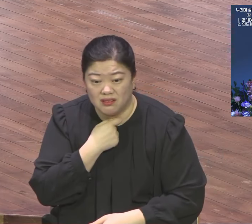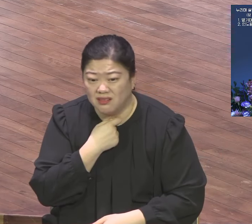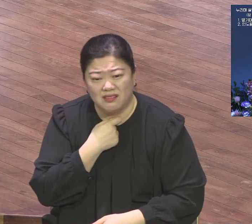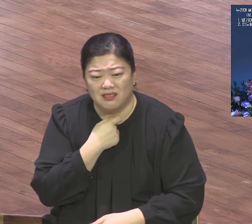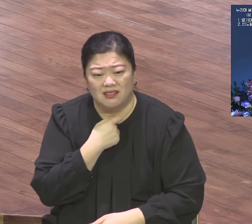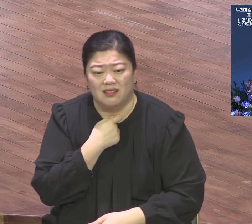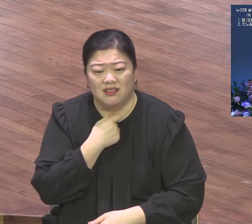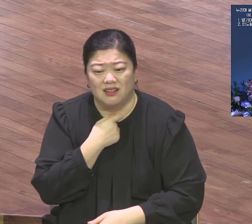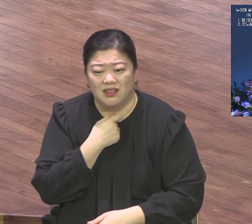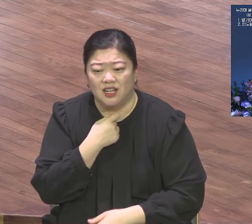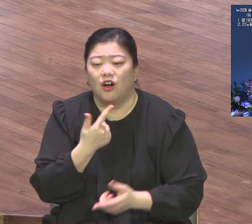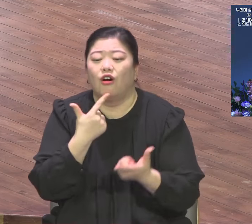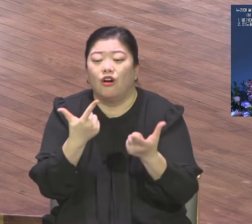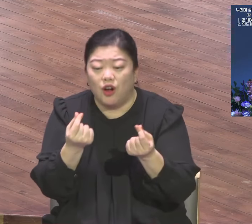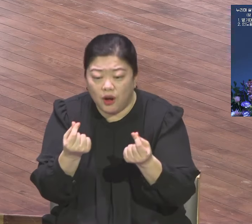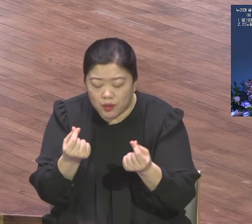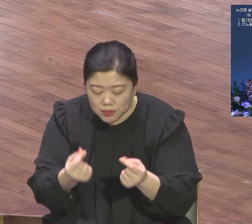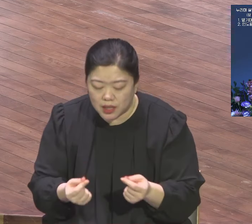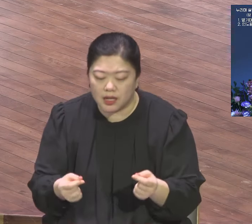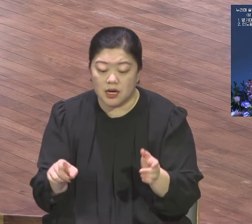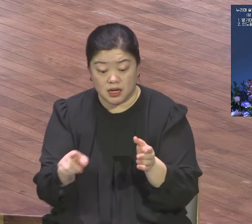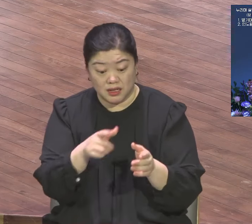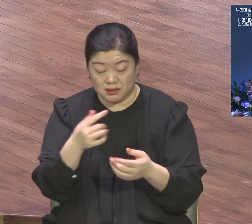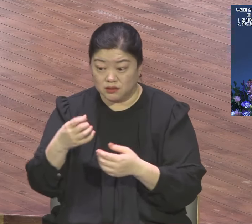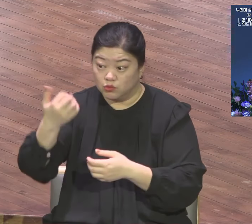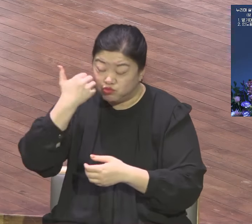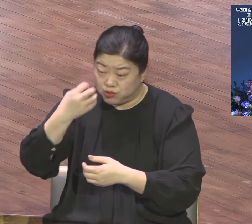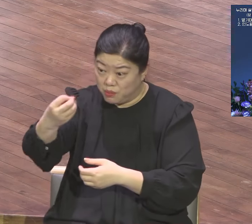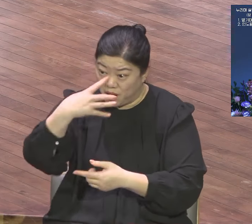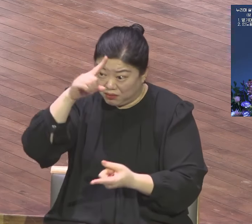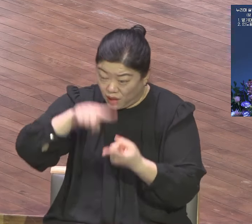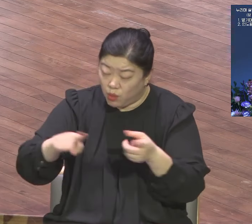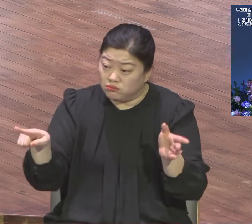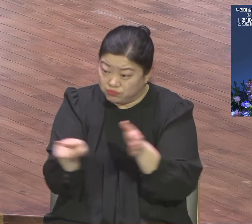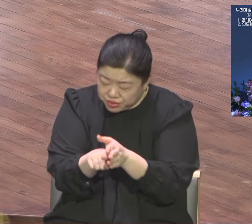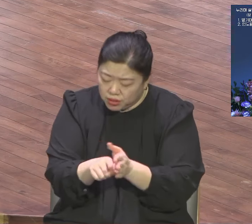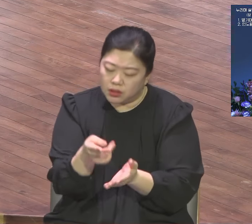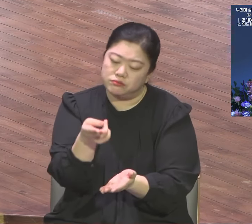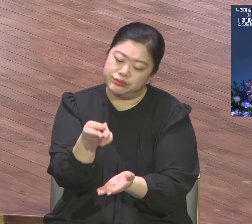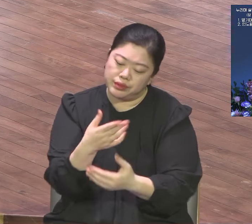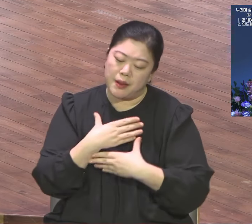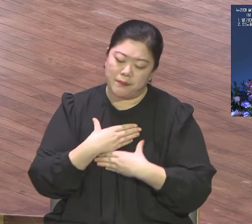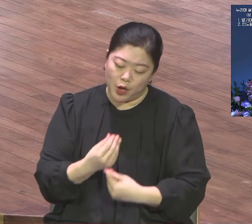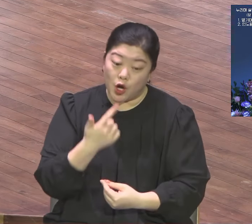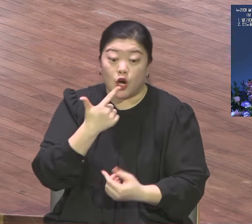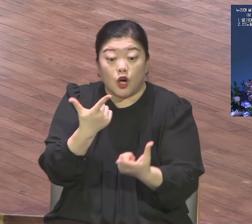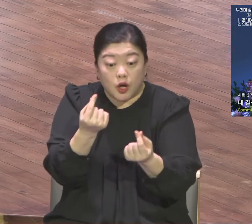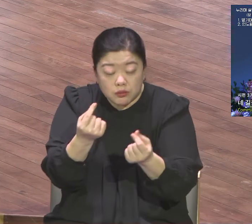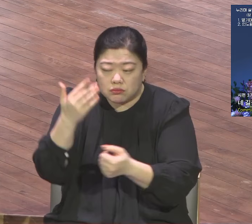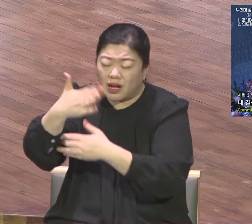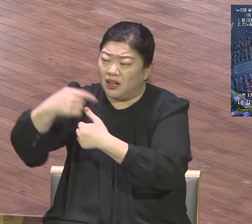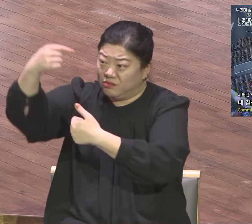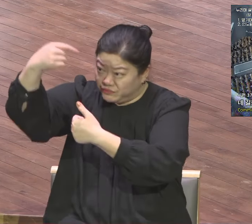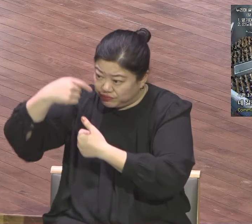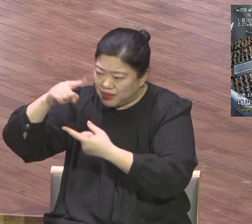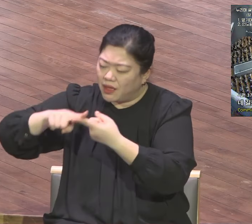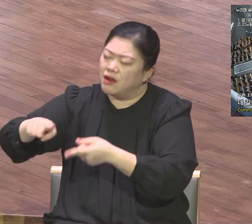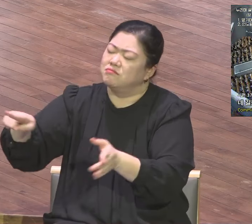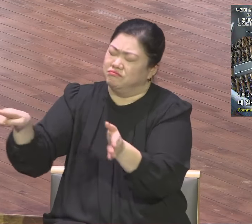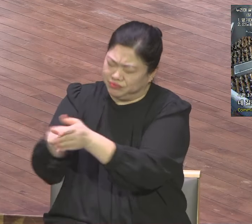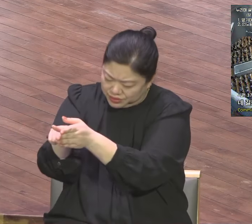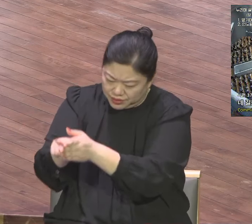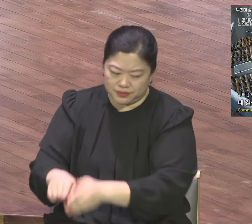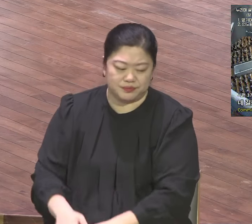자, 온전히 여호와께 맡기시기 바랍니다. 시편 37편 5절로 6절에 보면 너 길을 여호와께